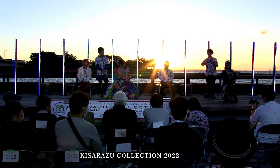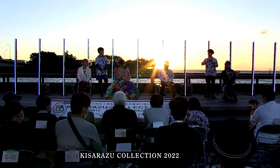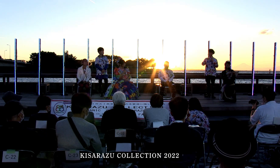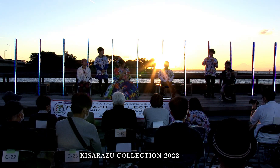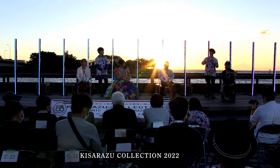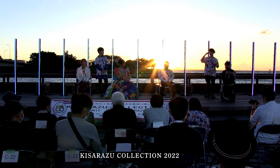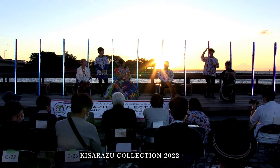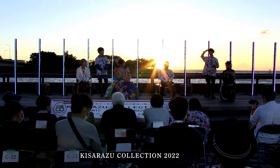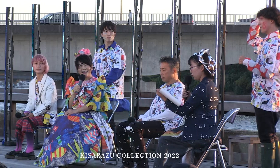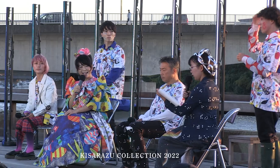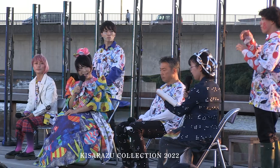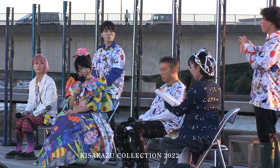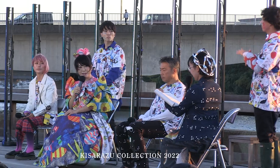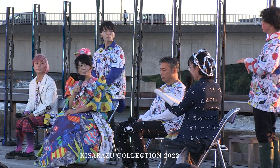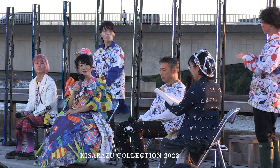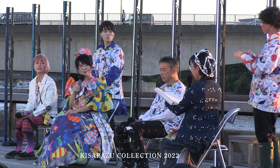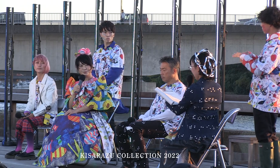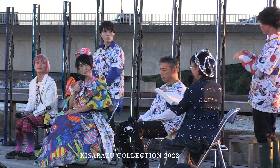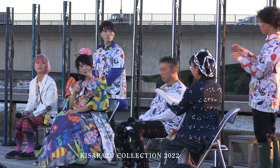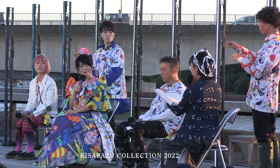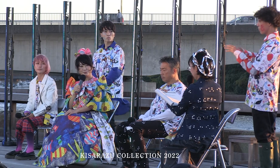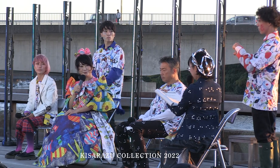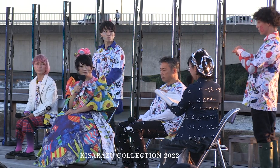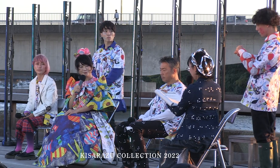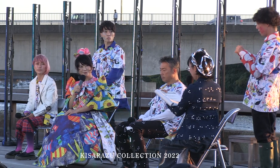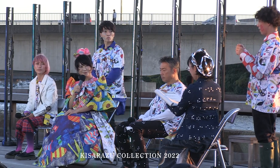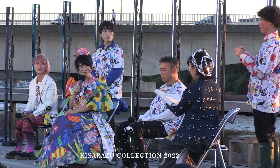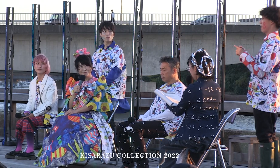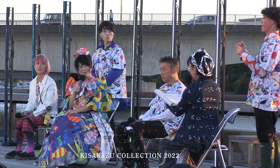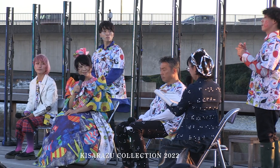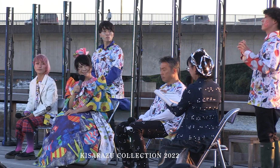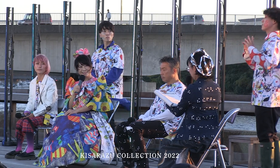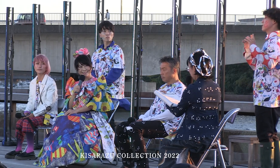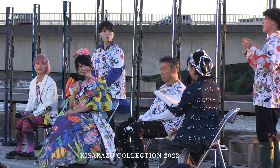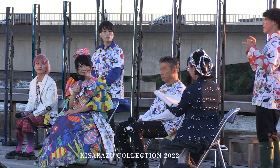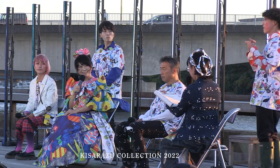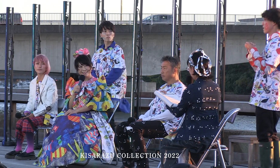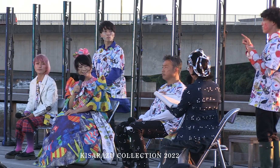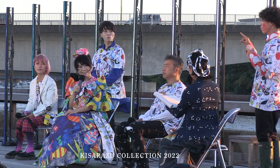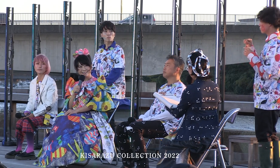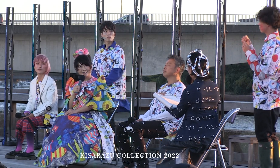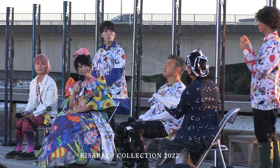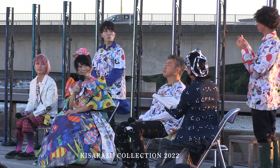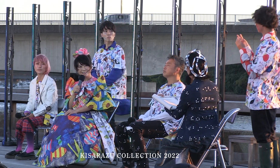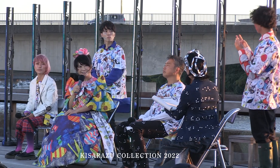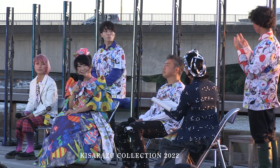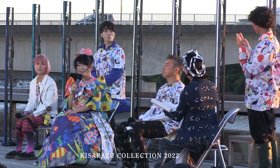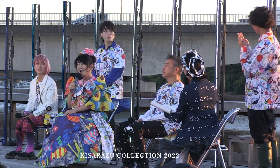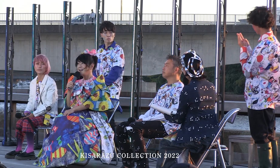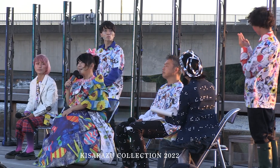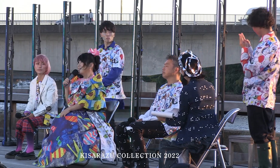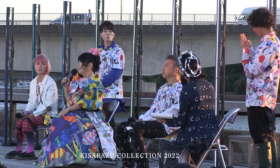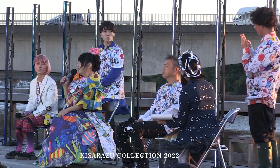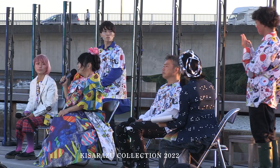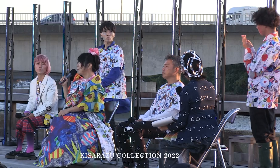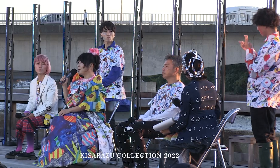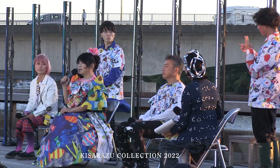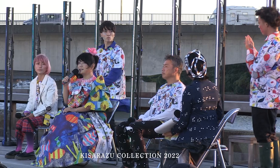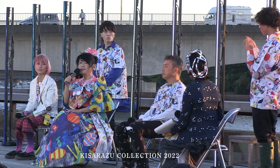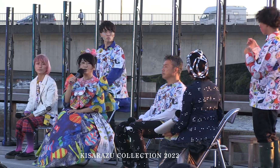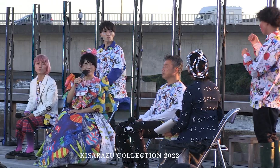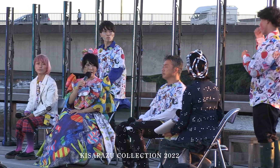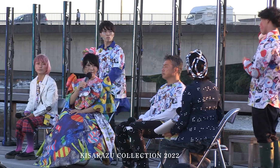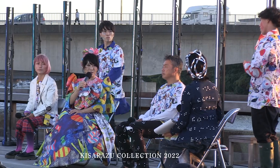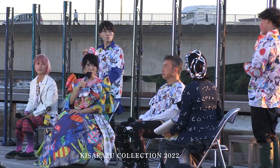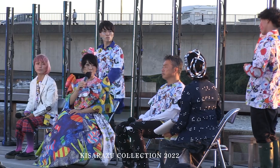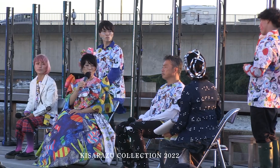表す総称のことですが、はい、春菜愛さんは今までそのようなことで苦労されたことありますか？ でも